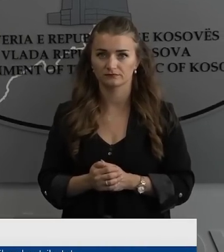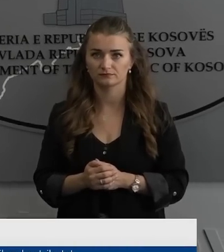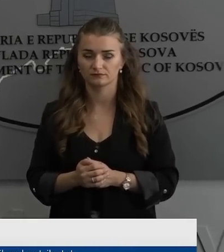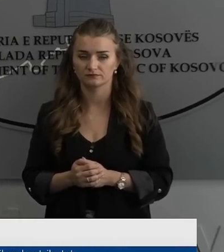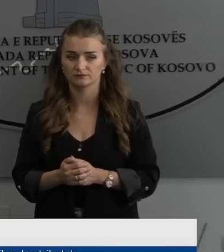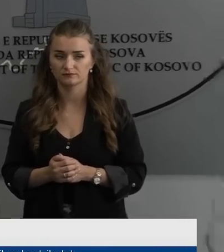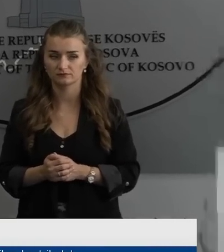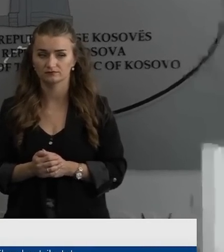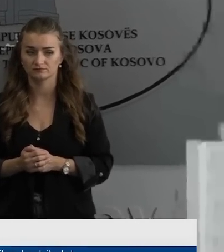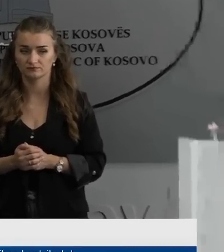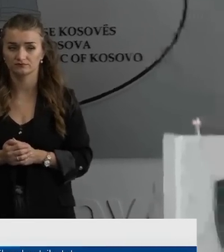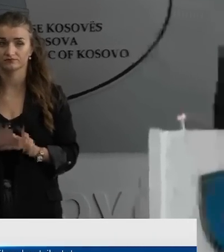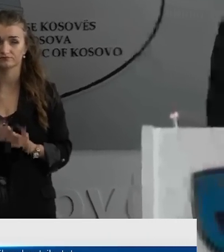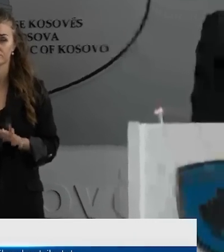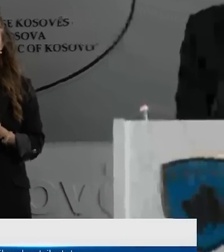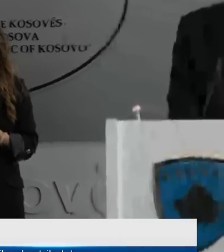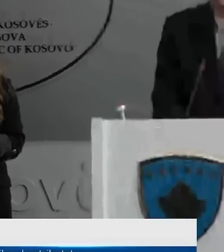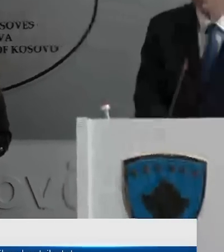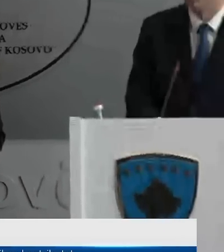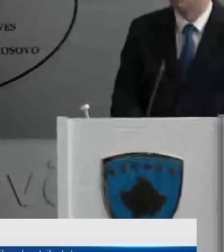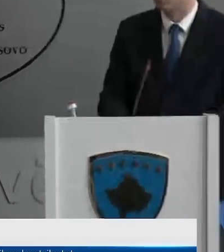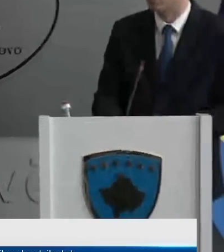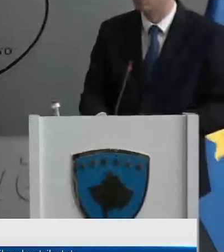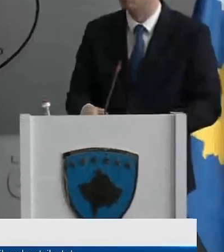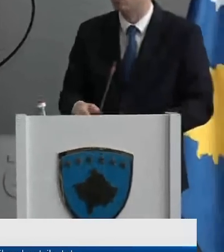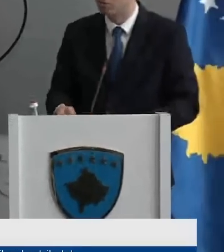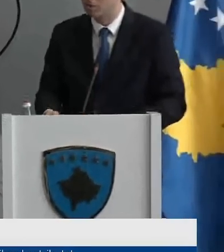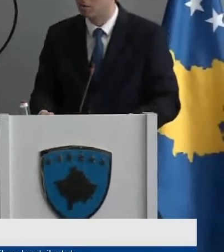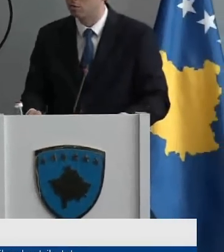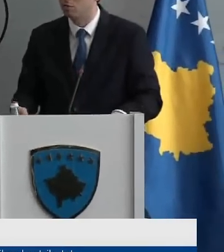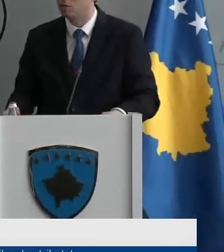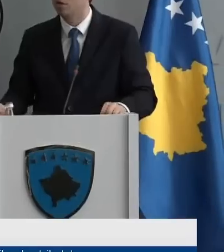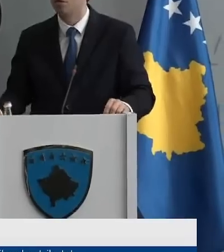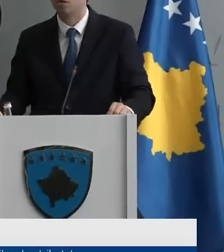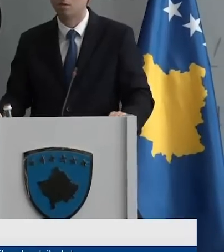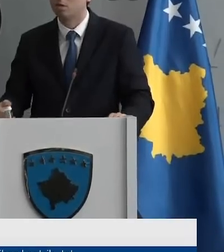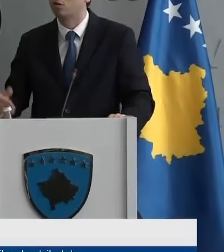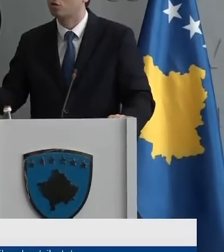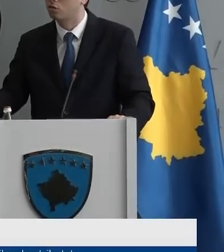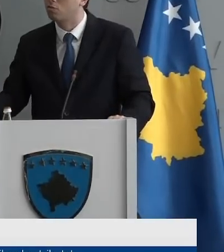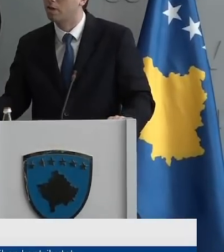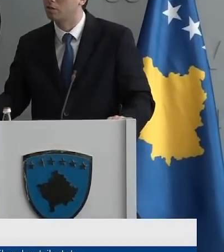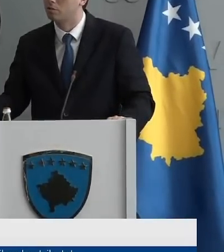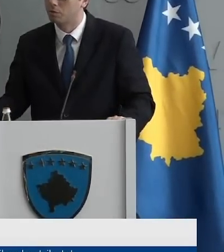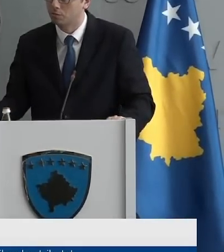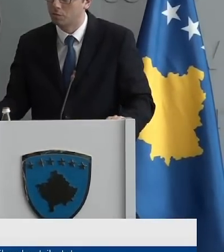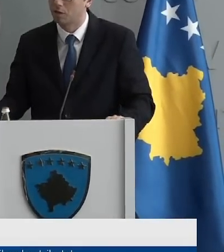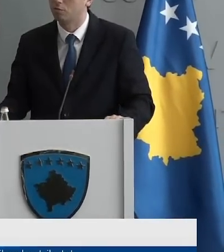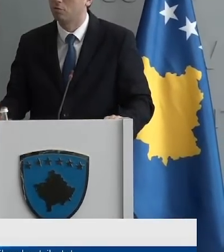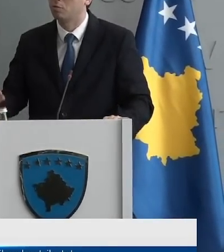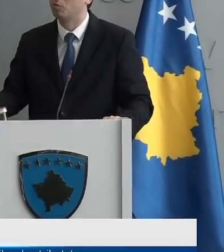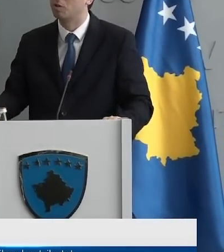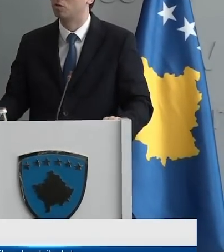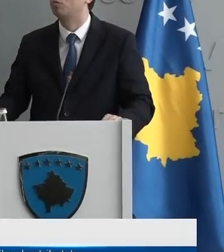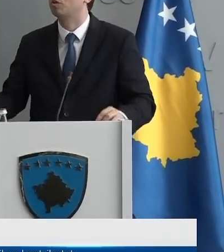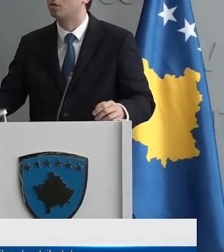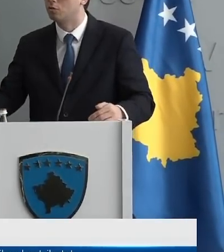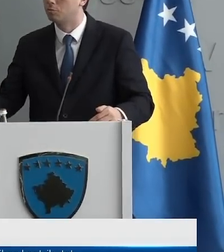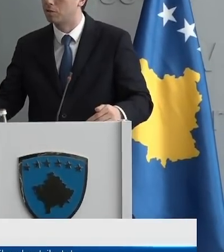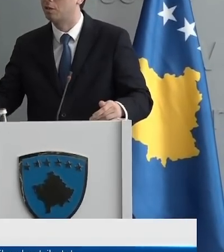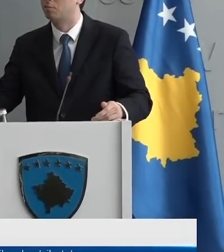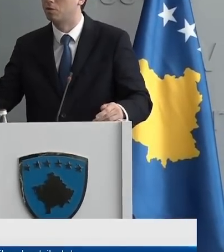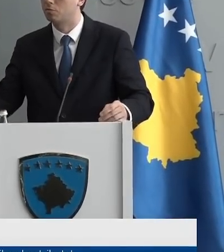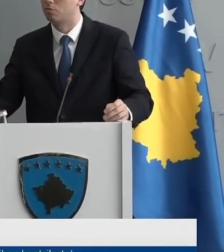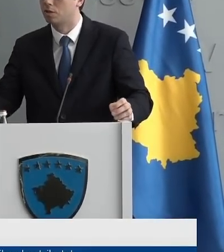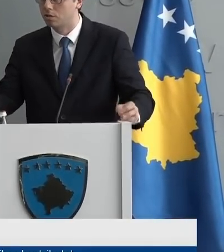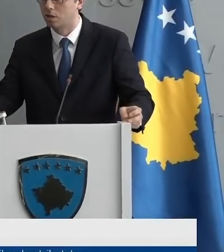Në lidhe me pyetjen, tash ligji ose projekt ligji që prezantum sot, do të shkojnë kuvent për të miratu dhe momentin që miratot,